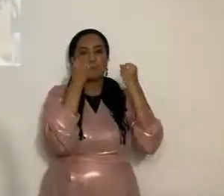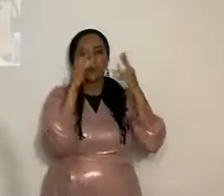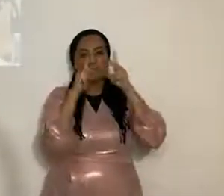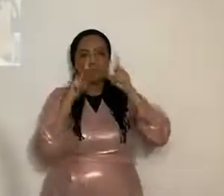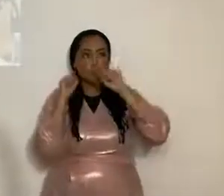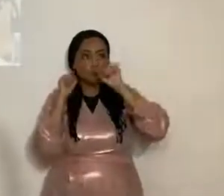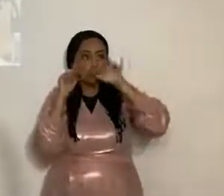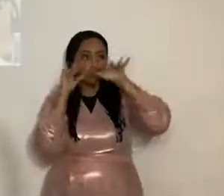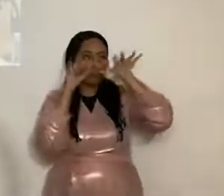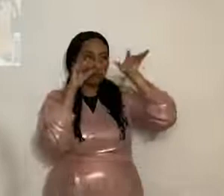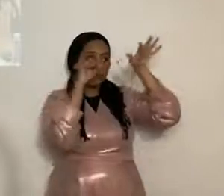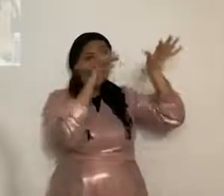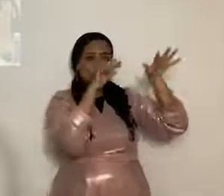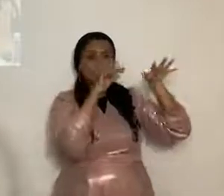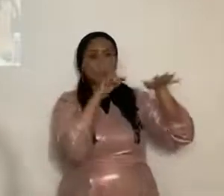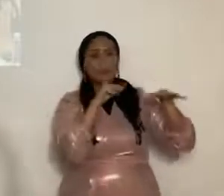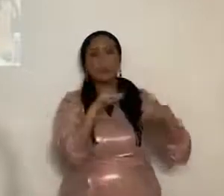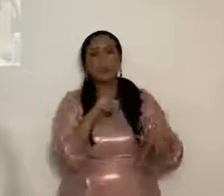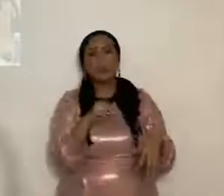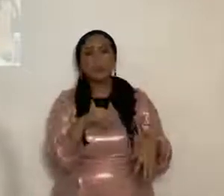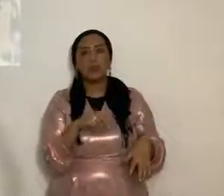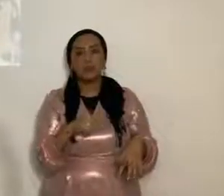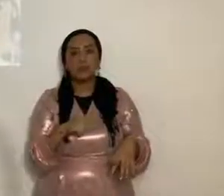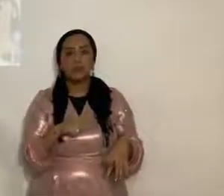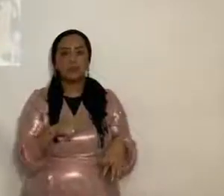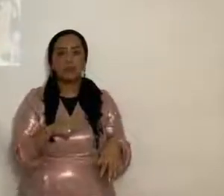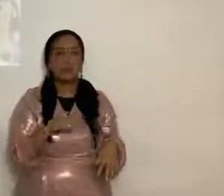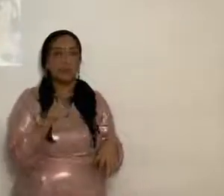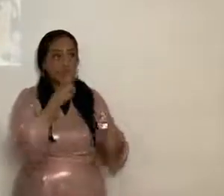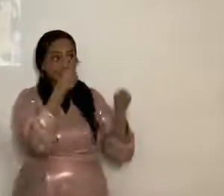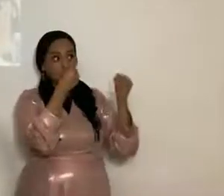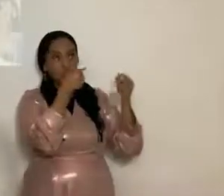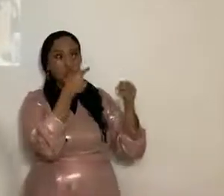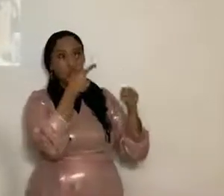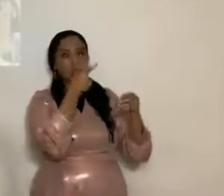caballo. Y mirando él hacia atrás me vio y me llamó y me dijo,